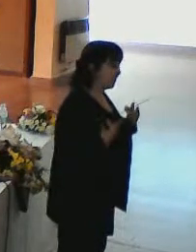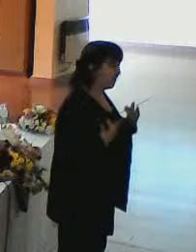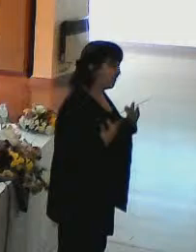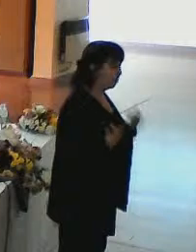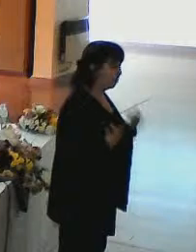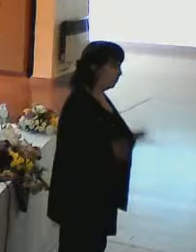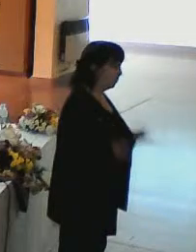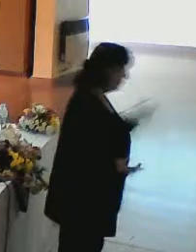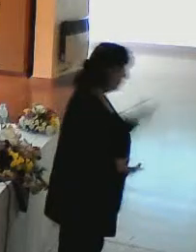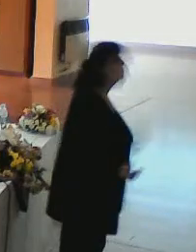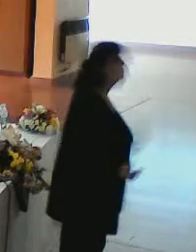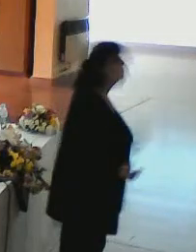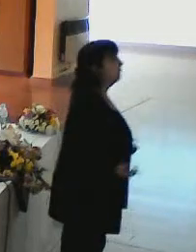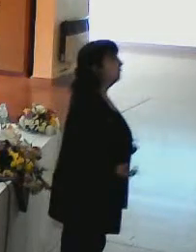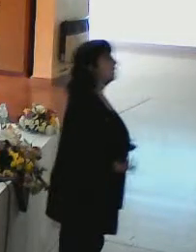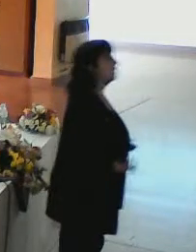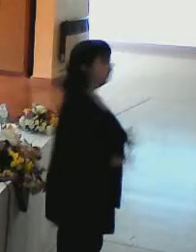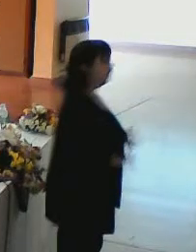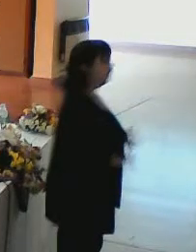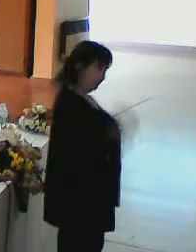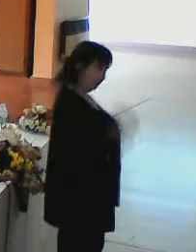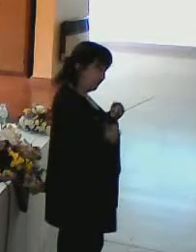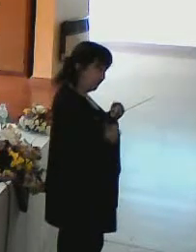amplísimo espectro, ¿sí?